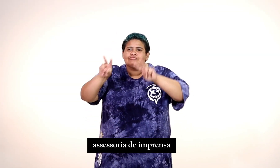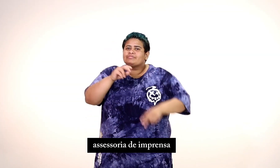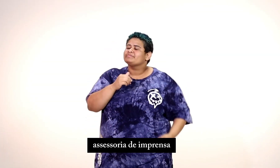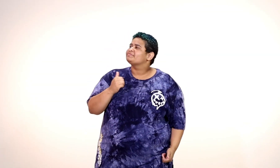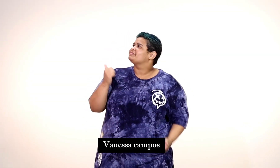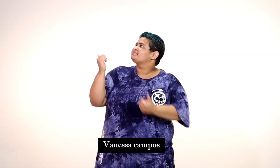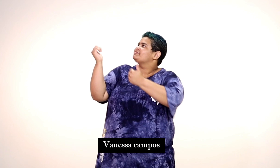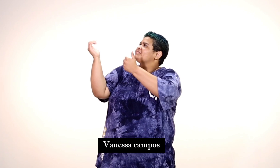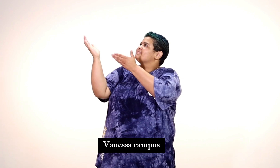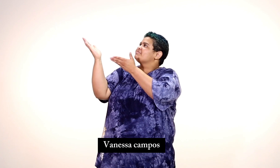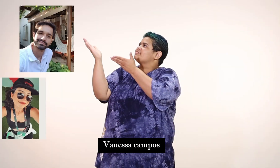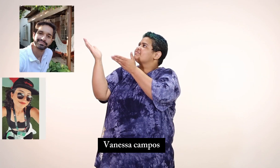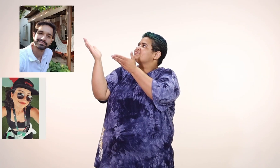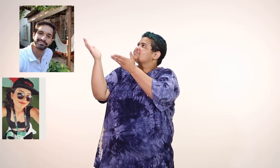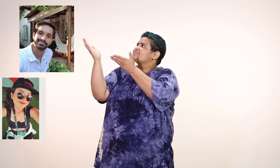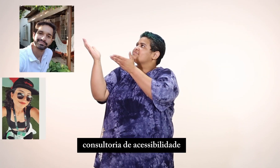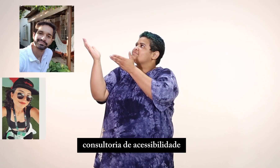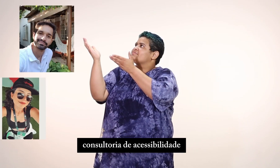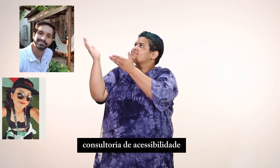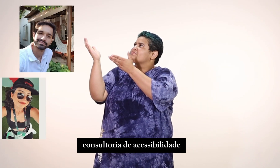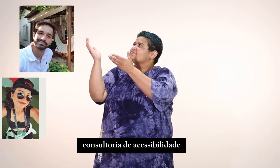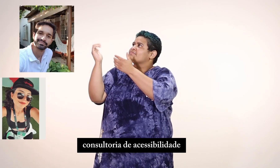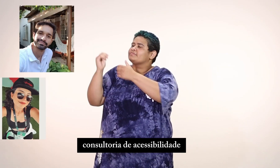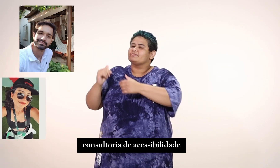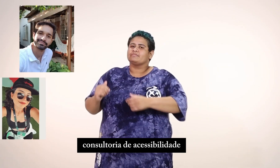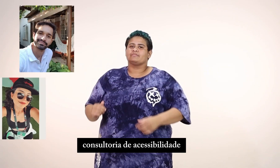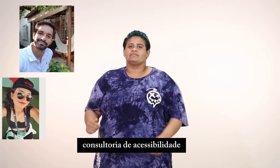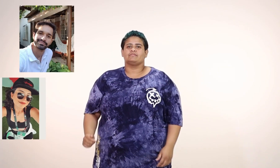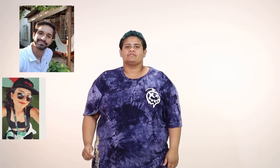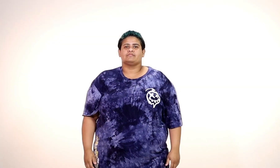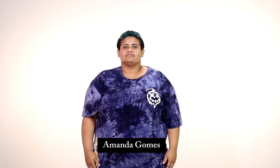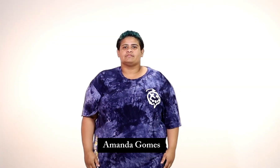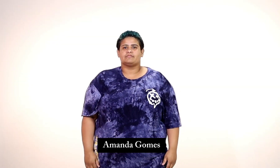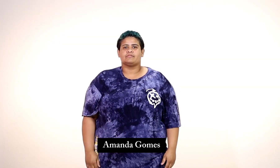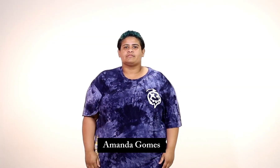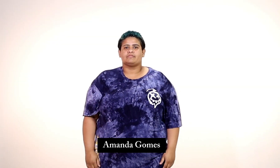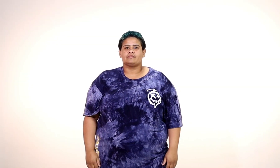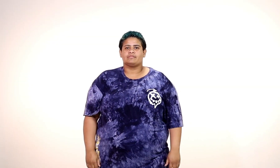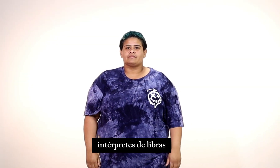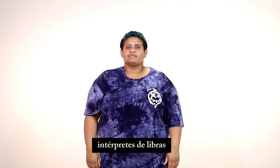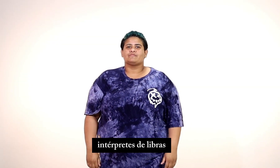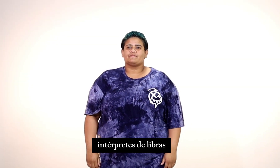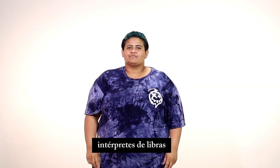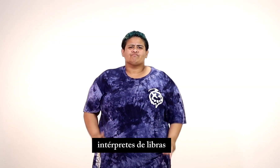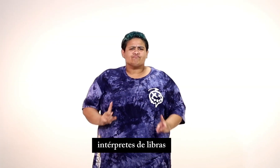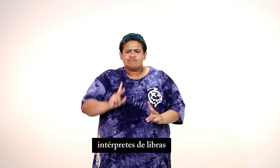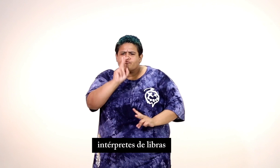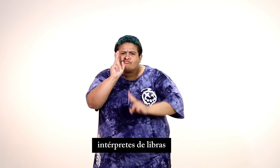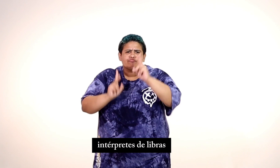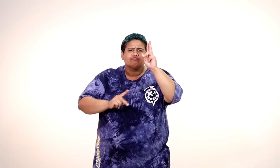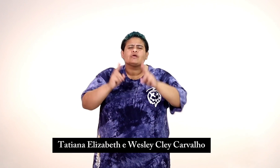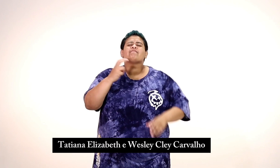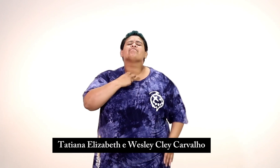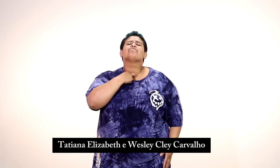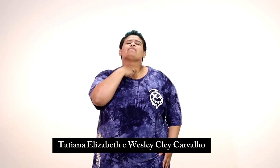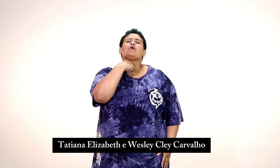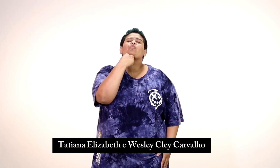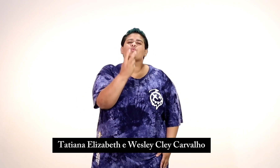imprensa, Vanessa Campos. Consultoria de acessibilidade, Amanda Gomes. Intérpretes de Libras, Tatiana Elizabeth